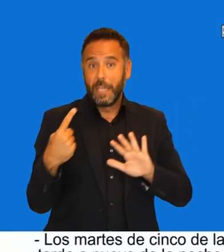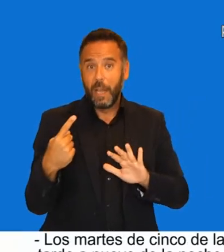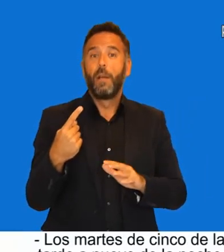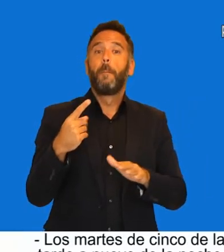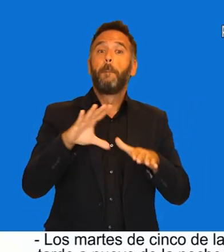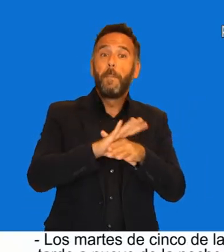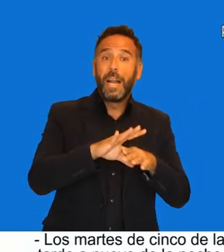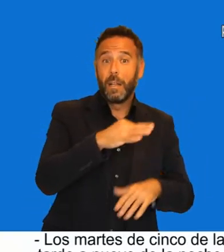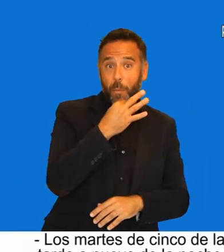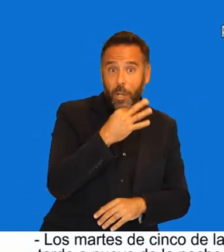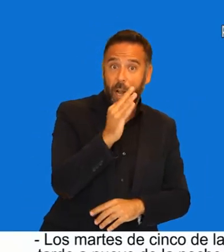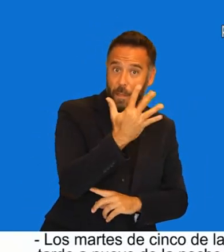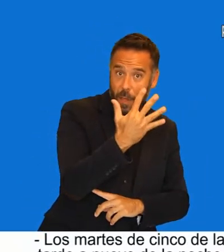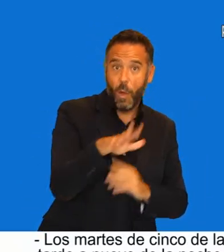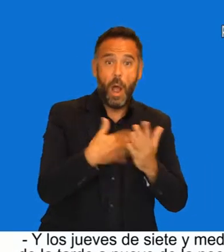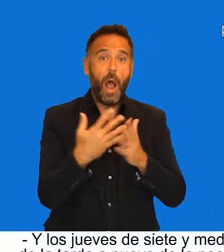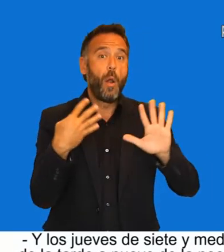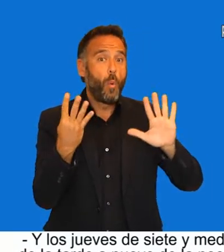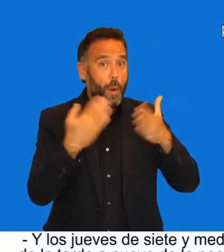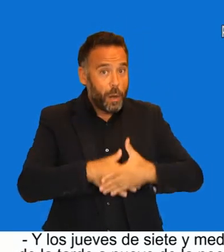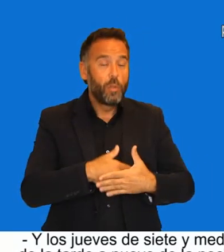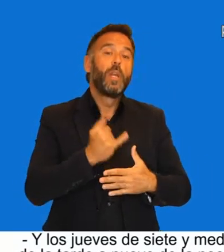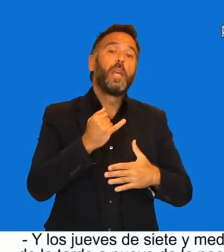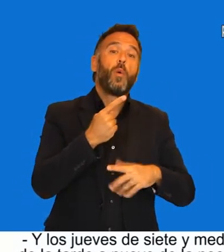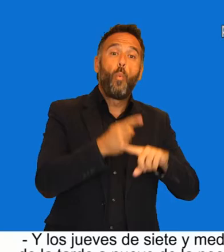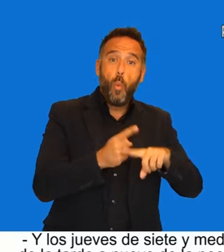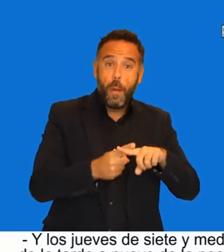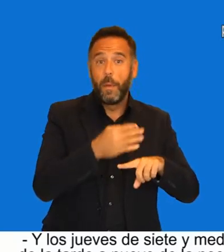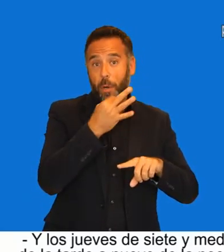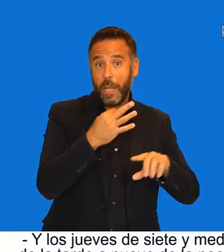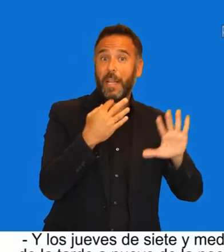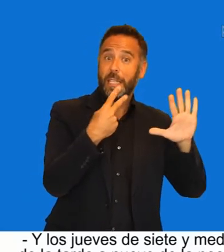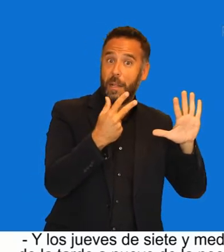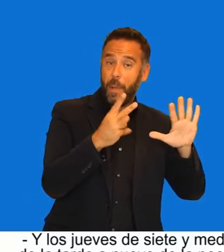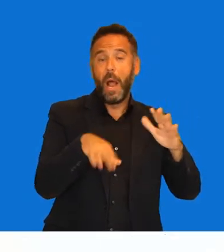5 de la tarde a 9 de la noche... ...y los jueves de 7 y media de la tarde a 9 de la noche.